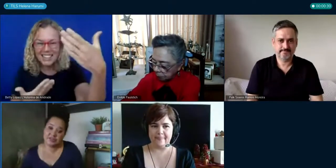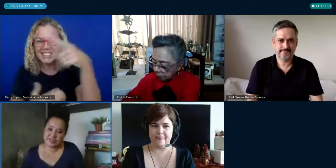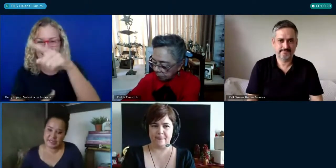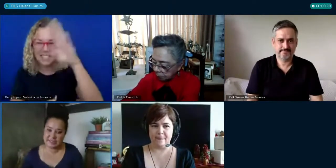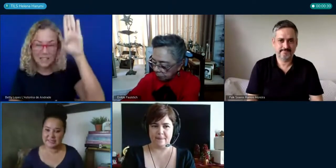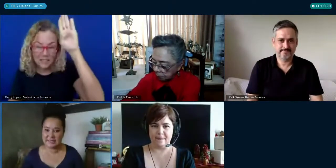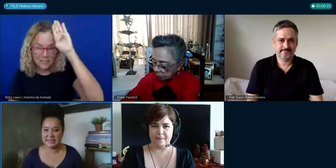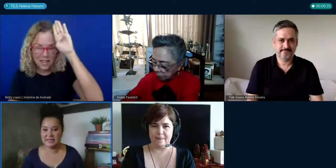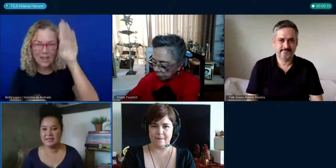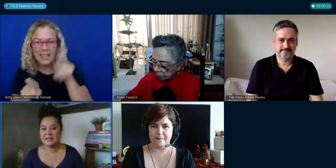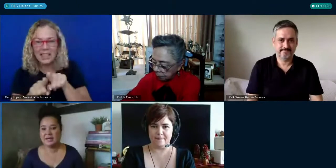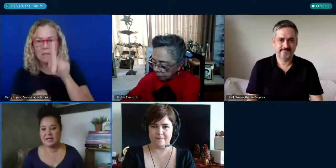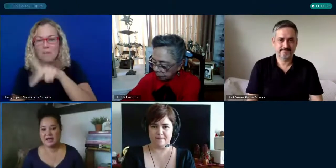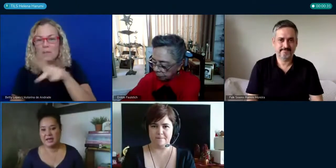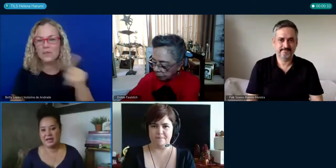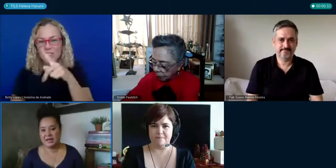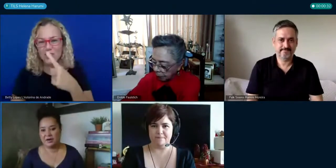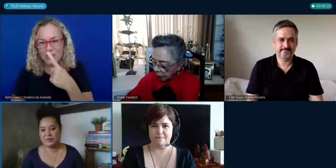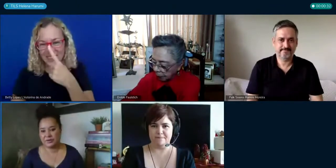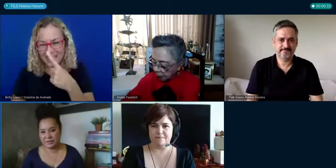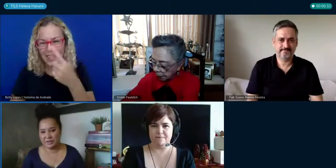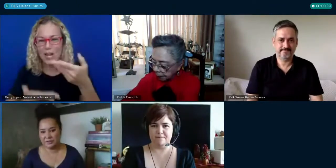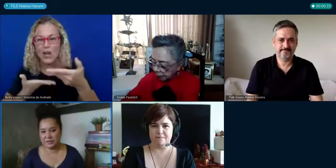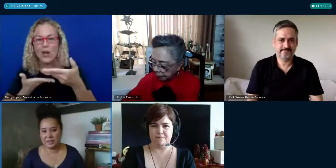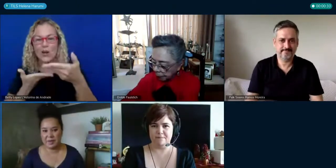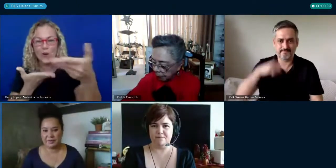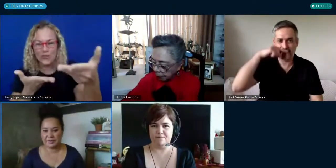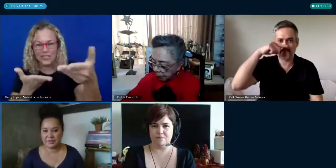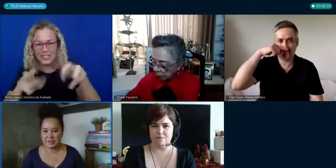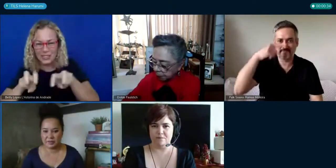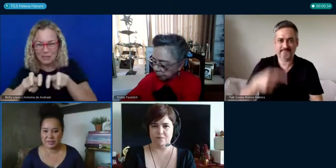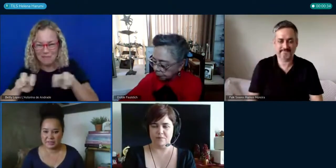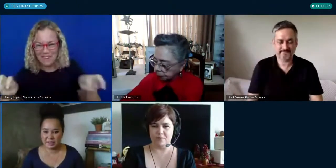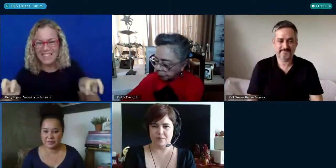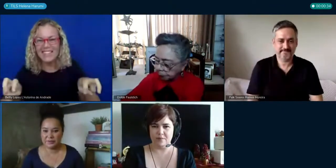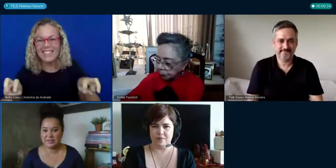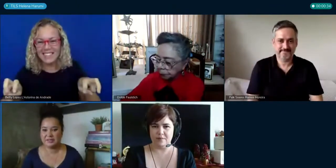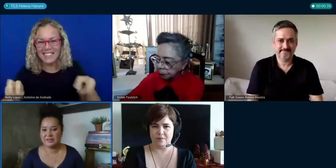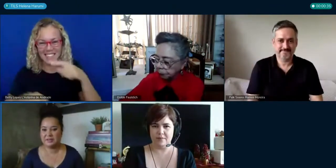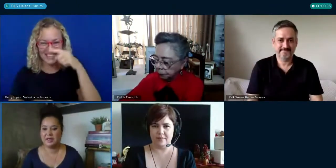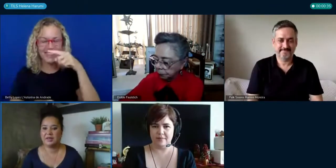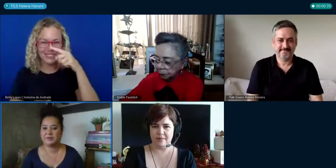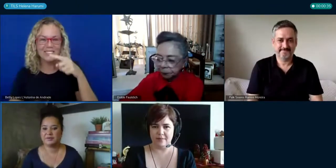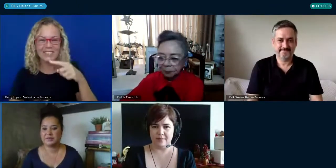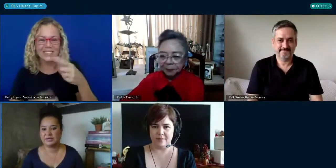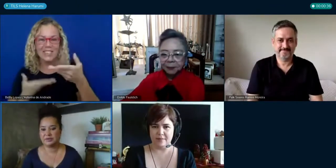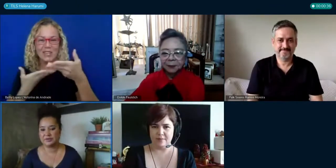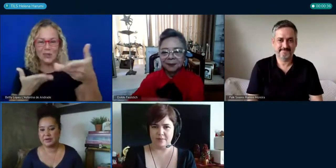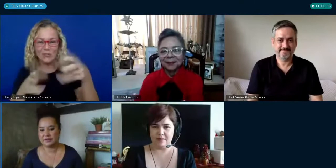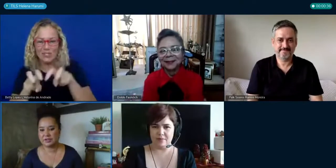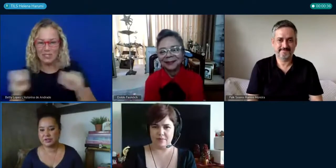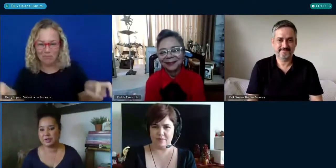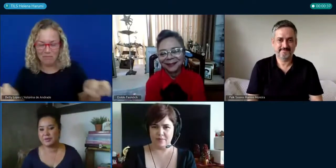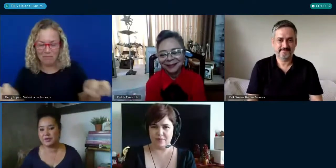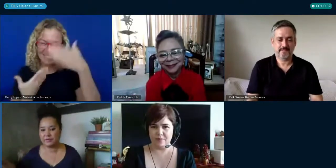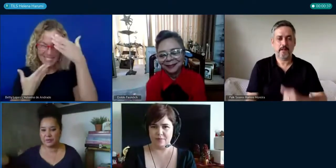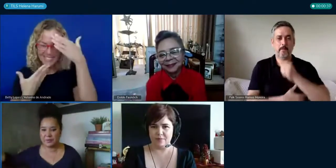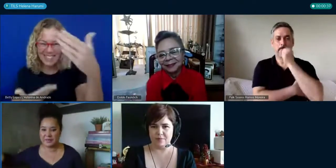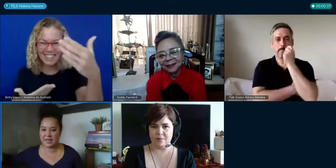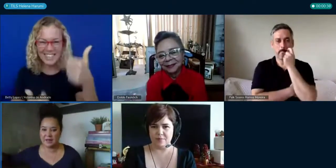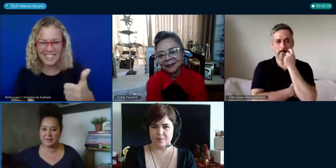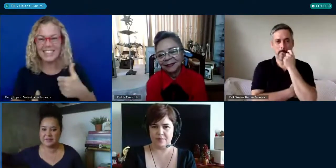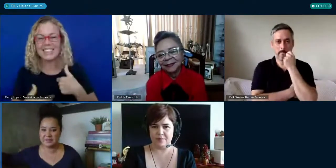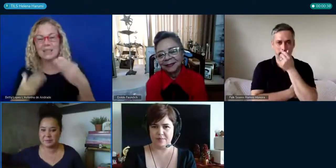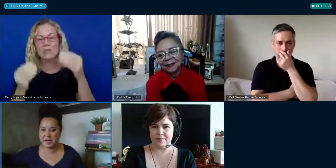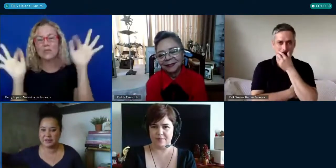Primeiro, eu gostaria de agradecer ao doutorando e também à professora orientadora, professora Enid Fausset, que me